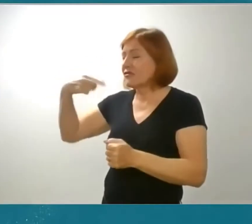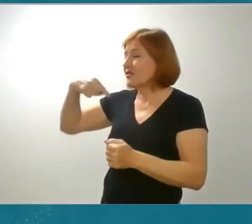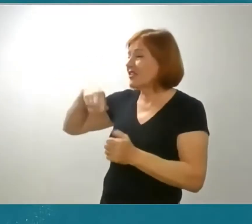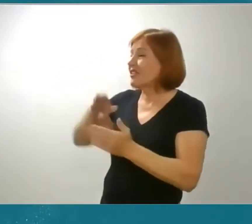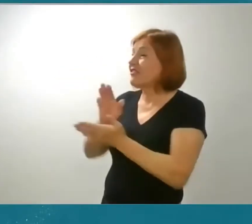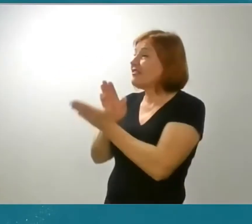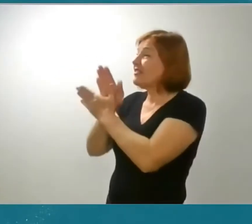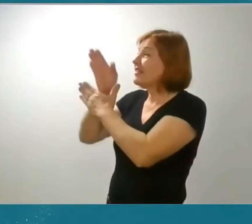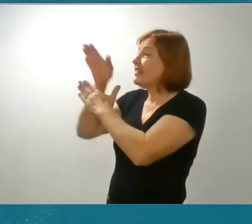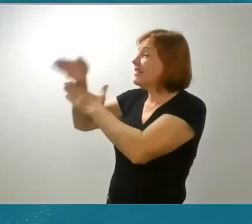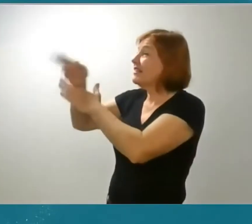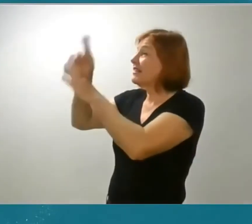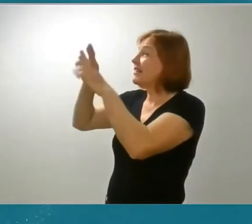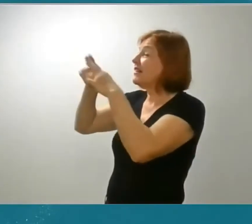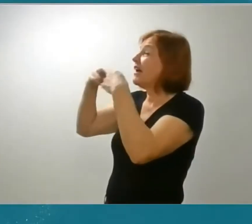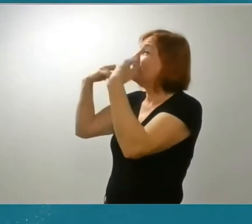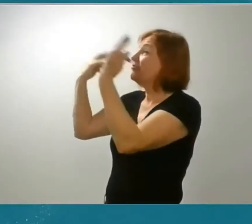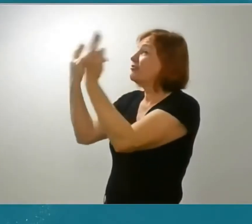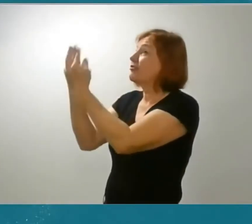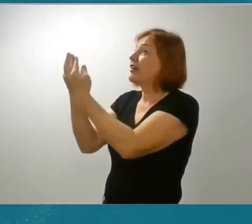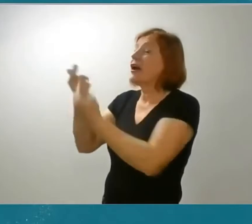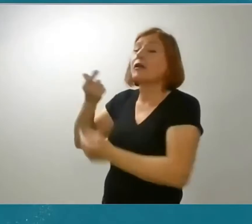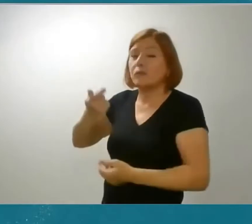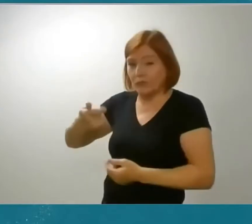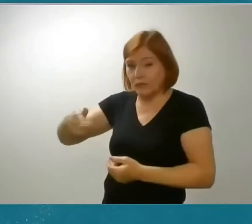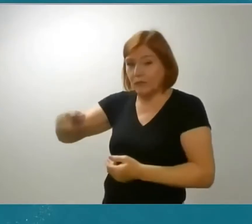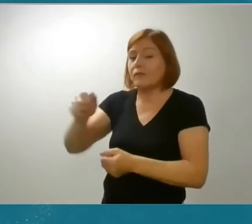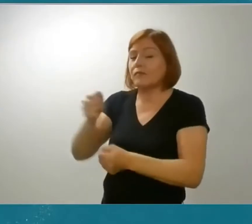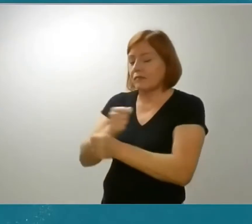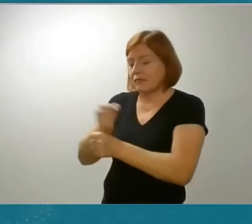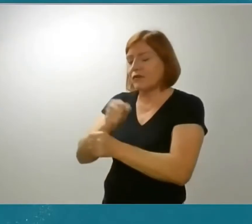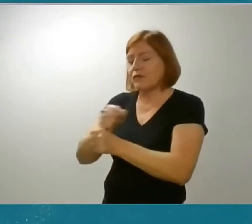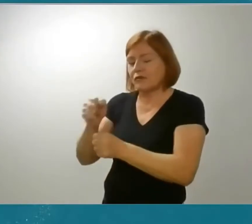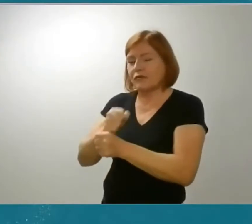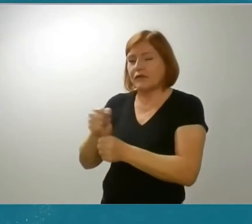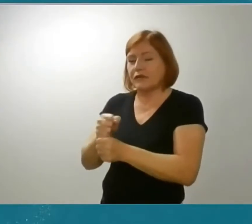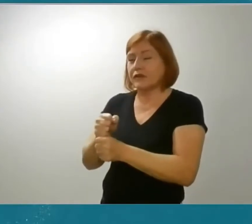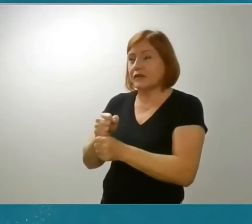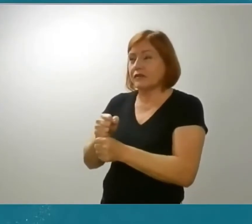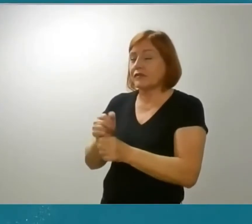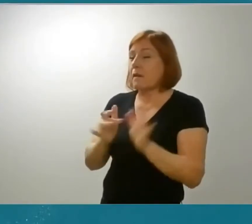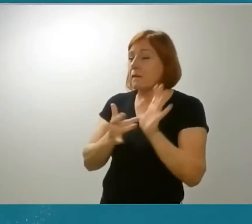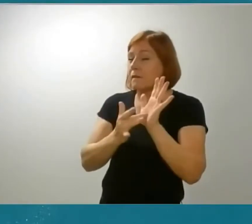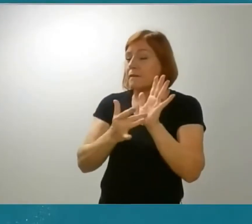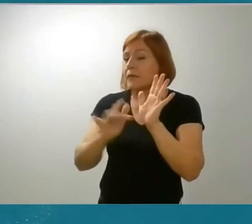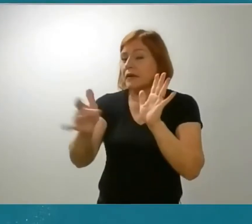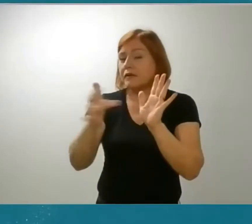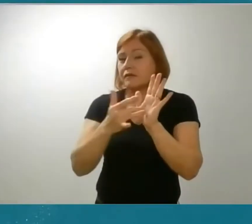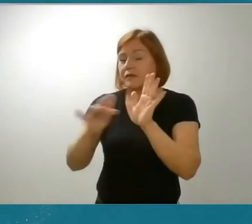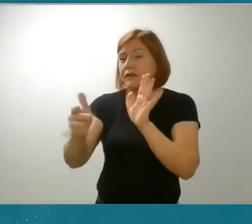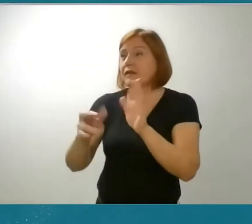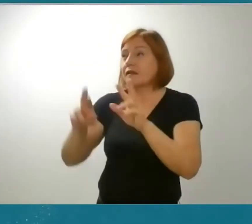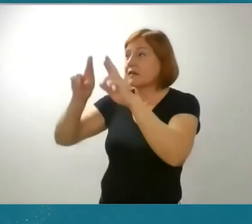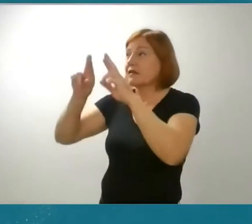Irmãos, Deus está formando um exército em todos os continentes. Porque Deus tem